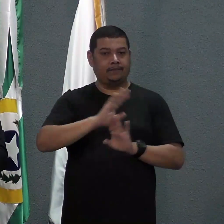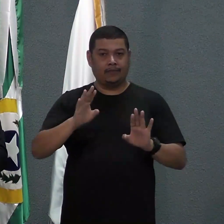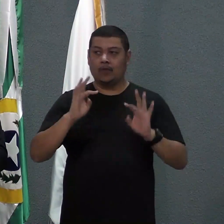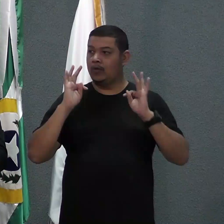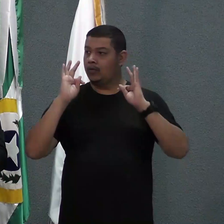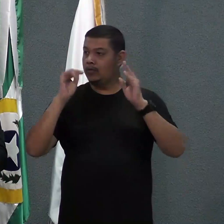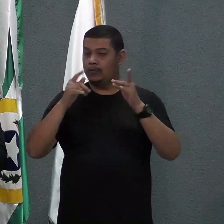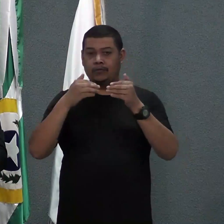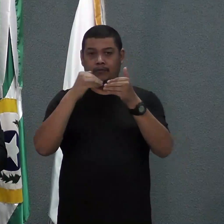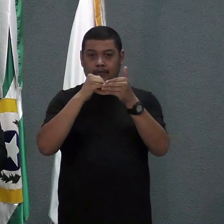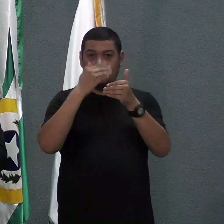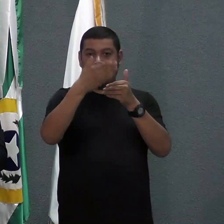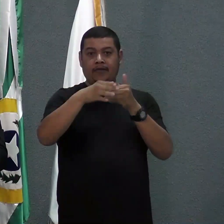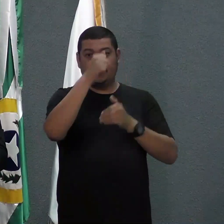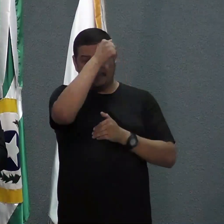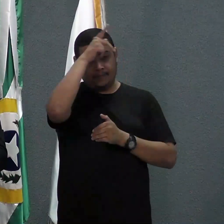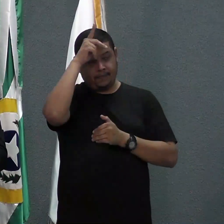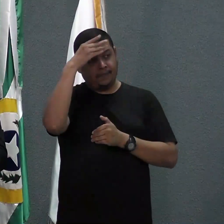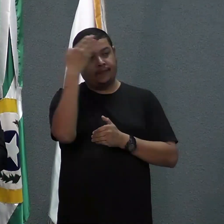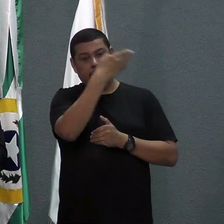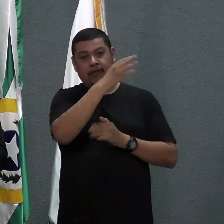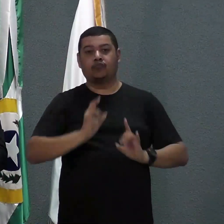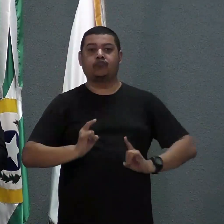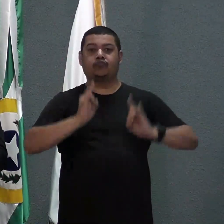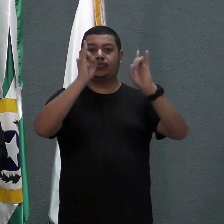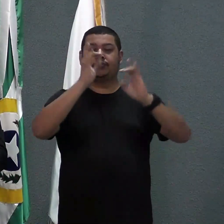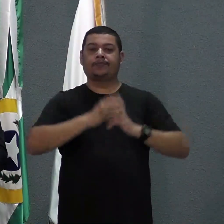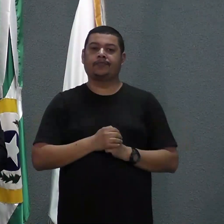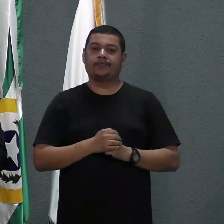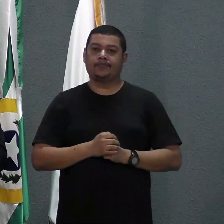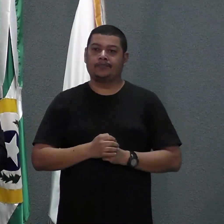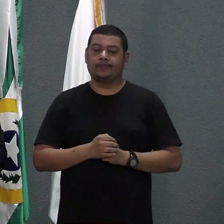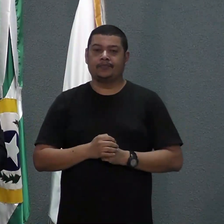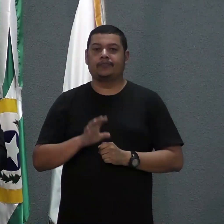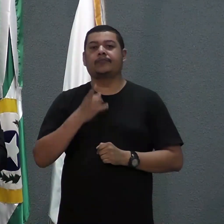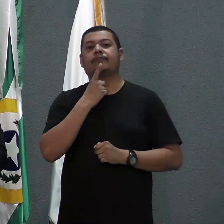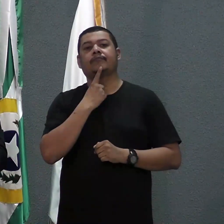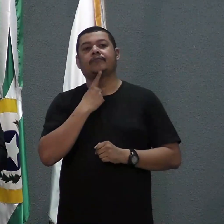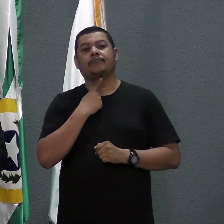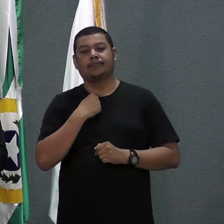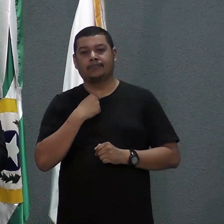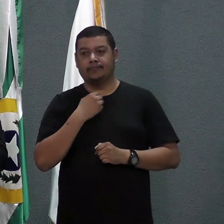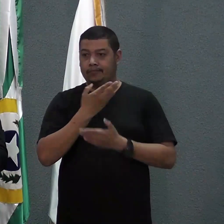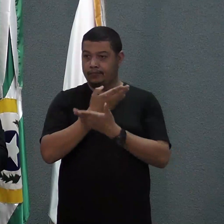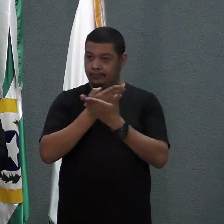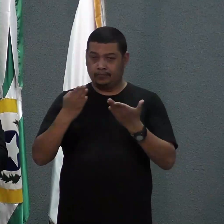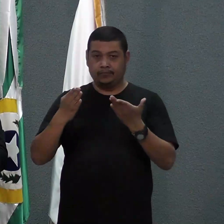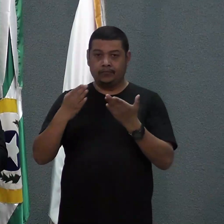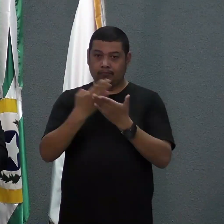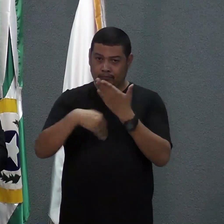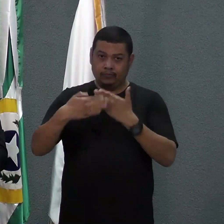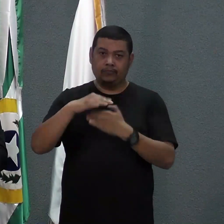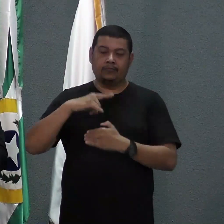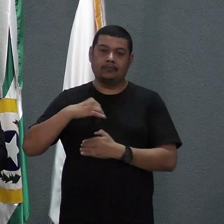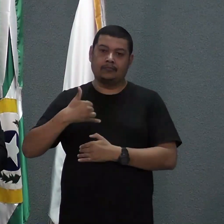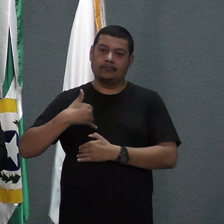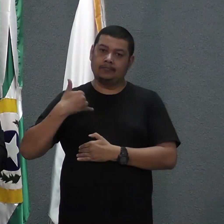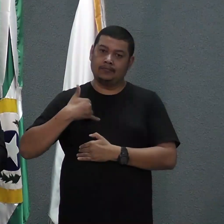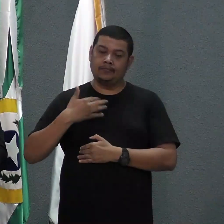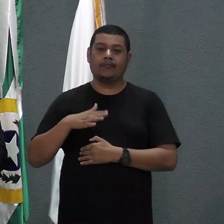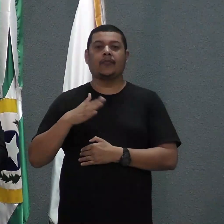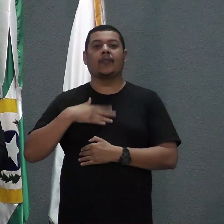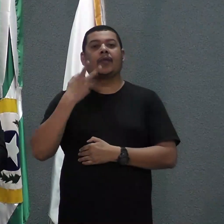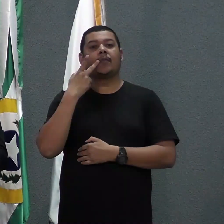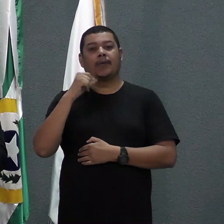em frente à Prefeitura Municipal. Com certeza é um anseio aí dessa faixa etária. Tem meu pai aqui também de 70